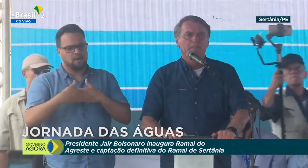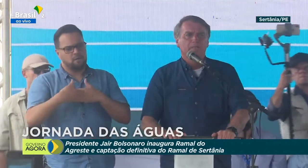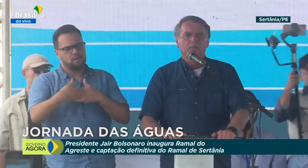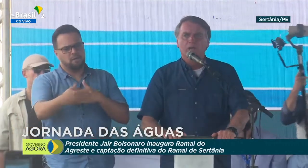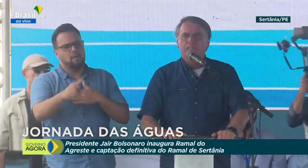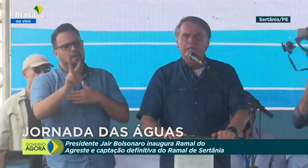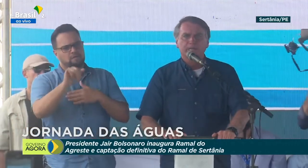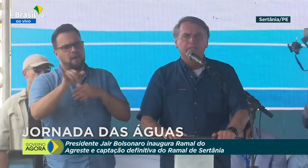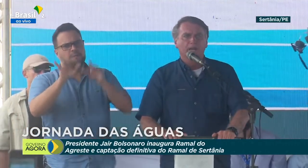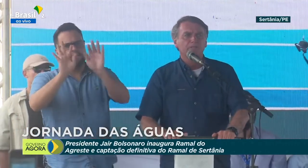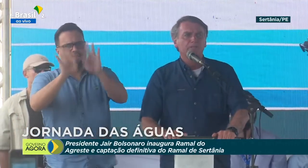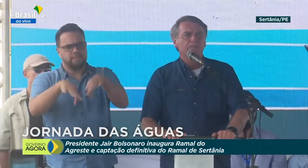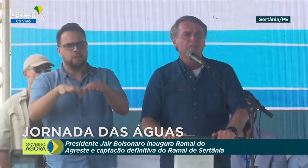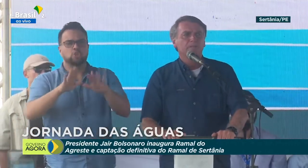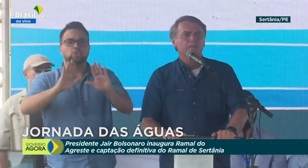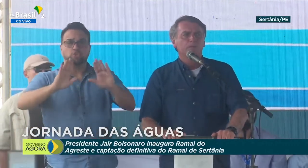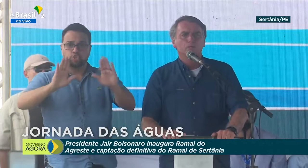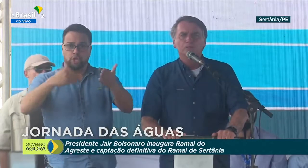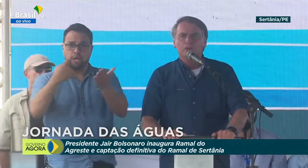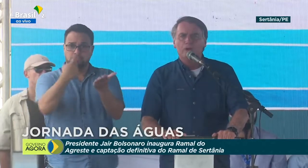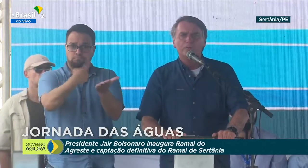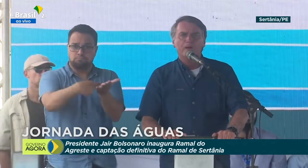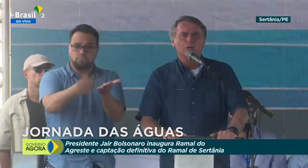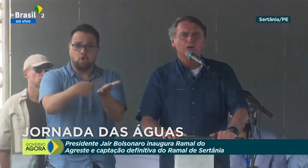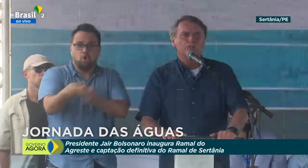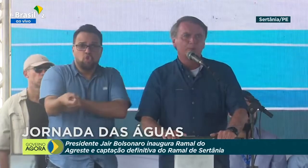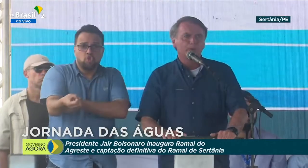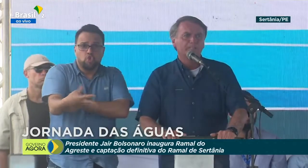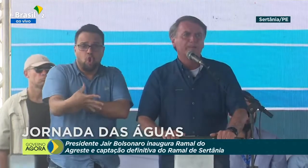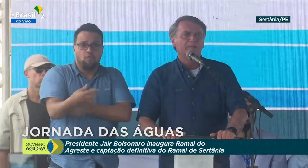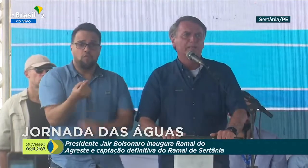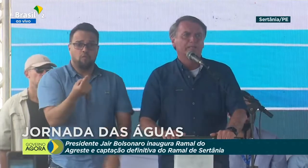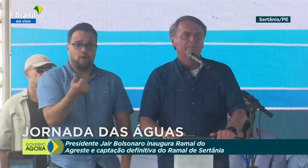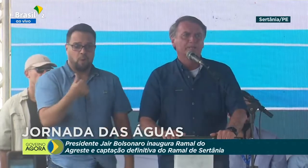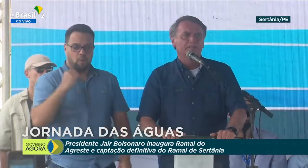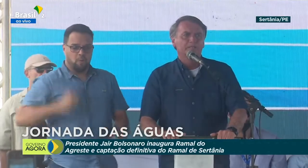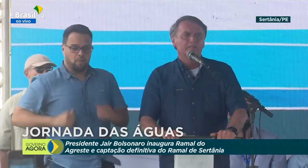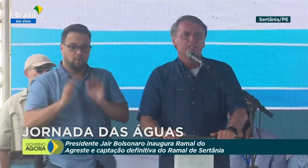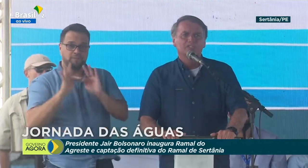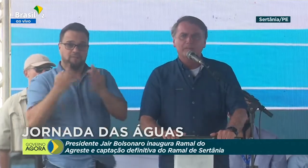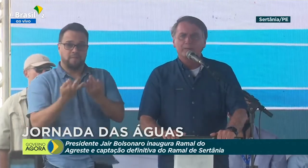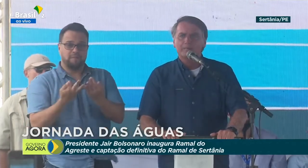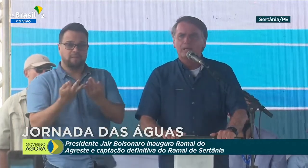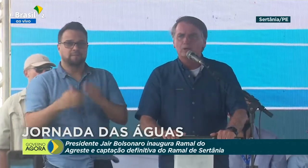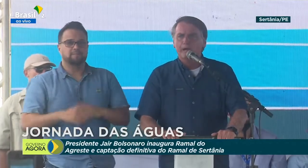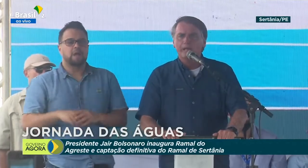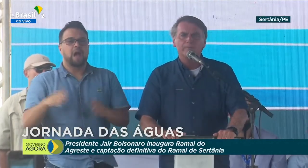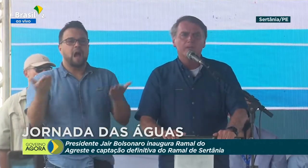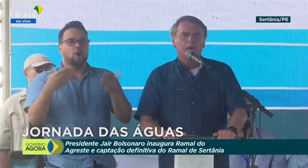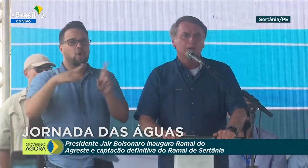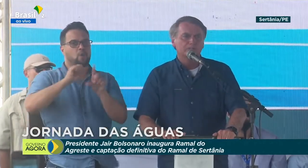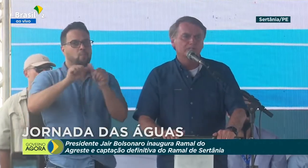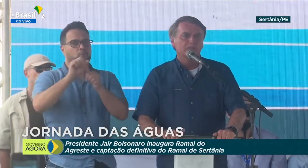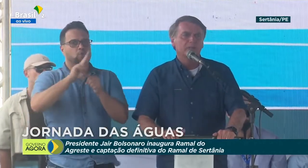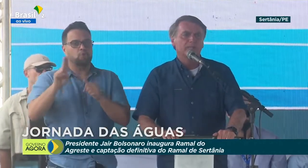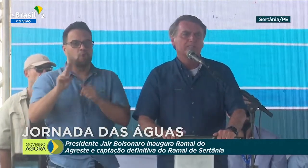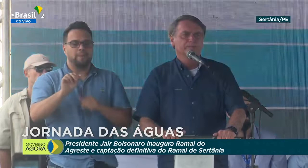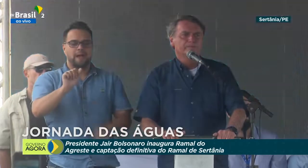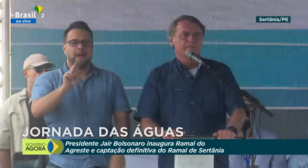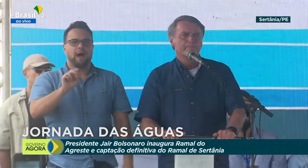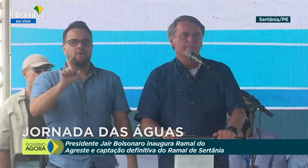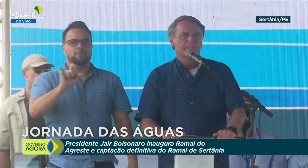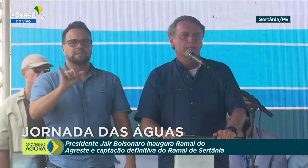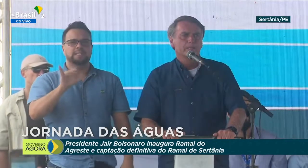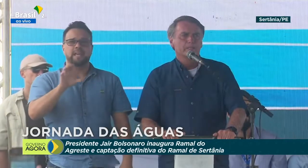Nós já acertamos o novo valor do Bolsa Família, que chama-se agora Auxílio